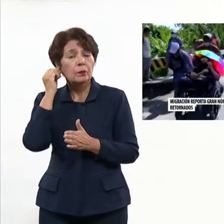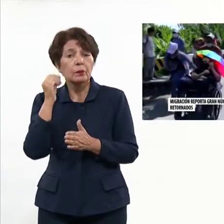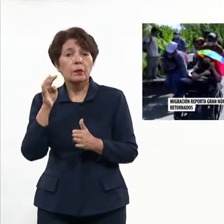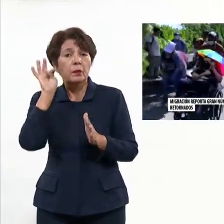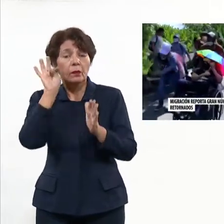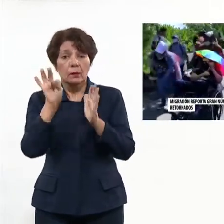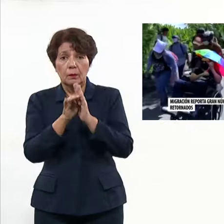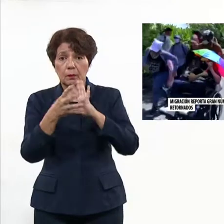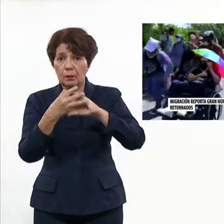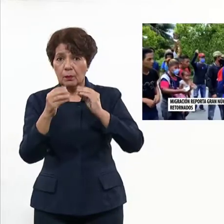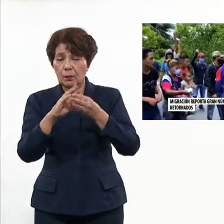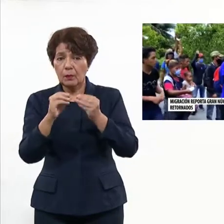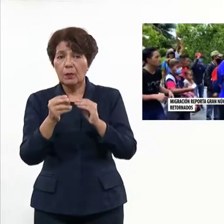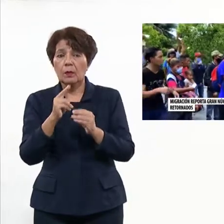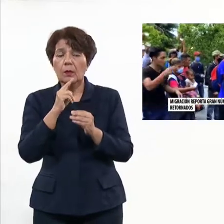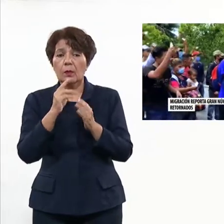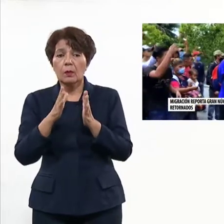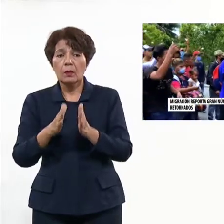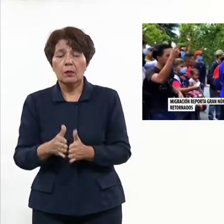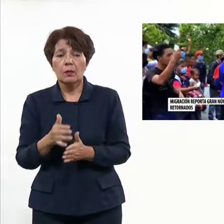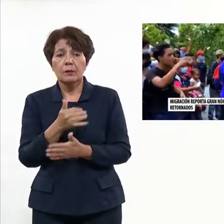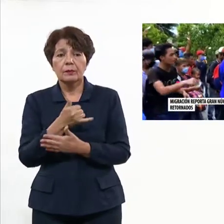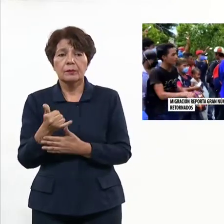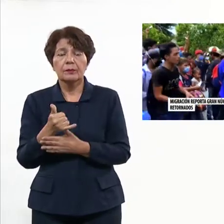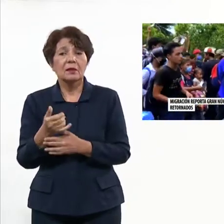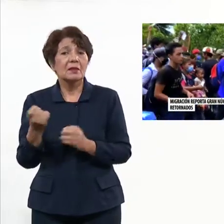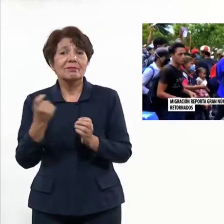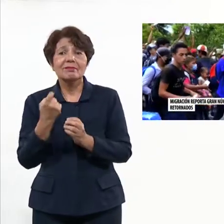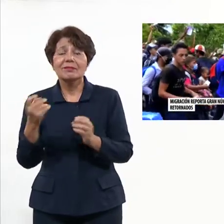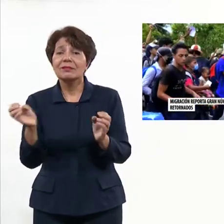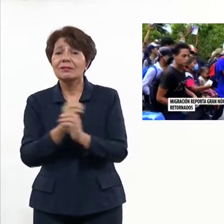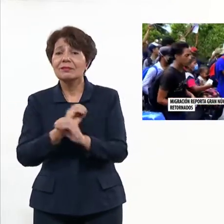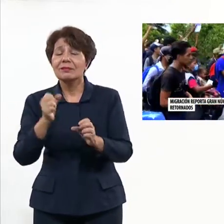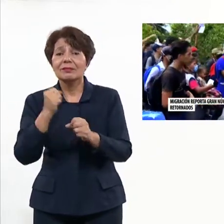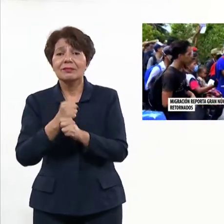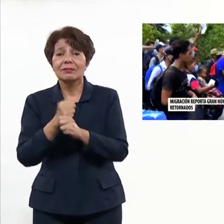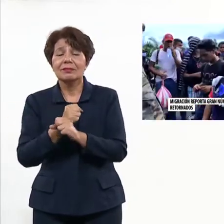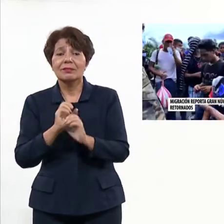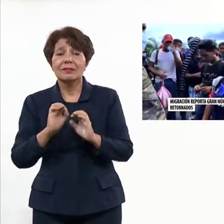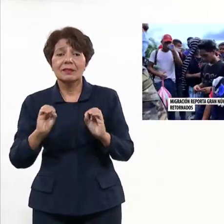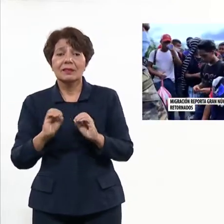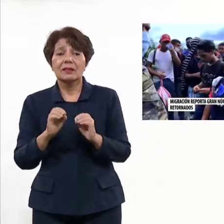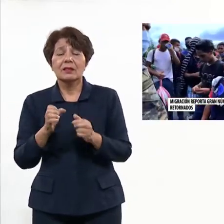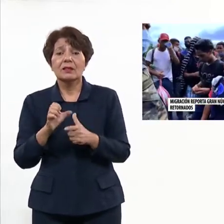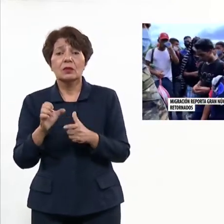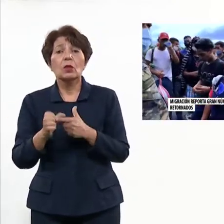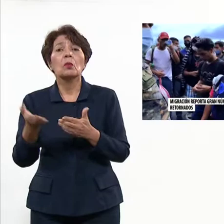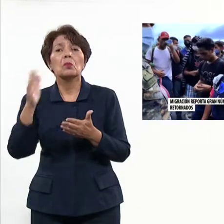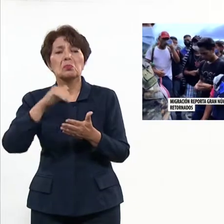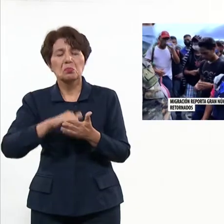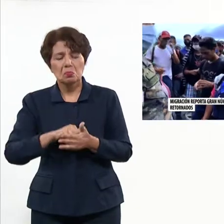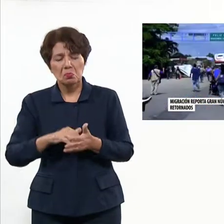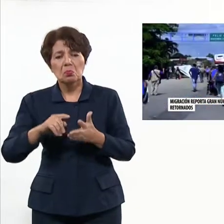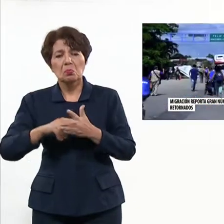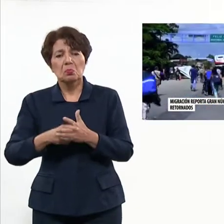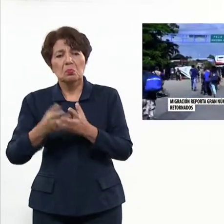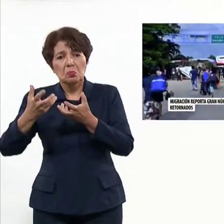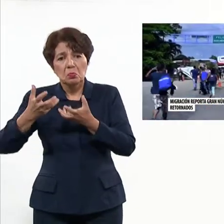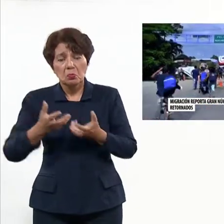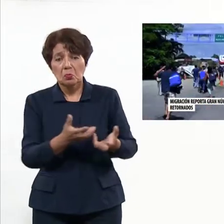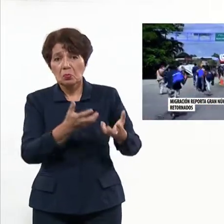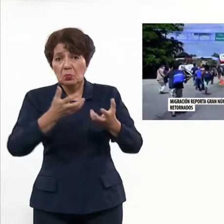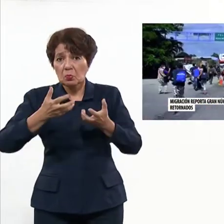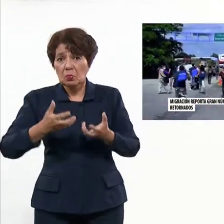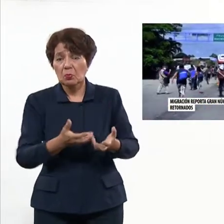participaron de las últimas caravanas ante la falta de un empleo y un mejor nivel de vida estarían emprendiendo de nuevo el camino al mal llamado sueño